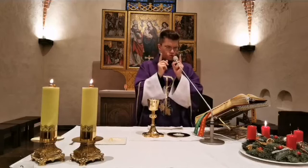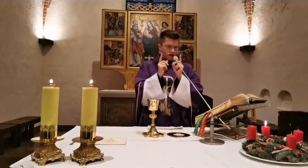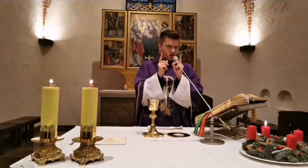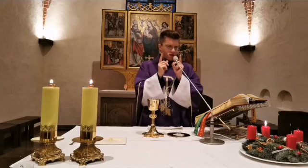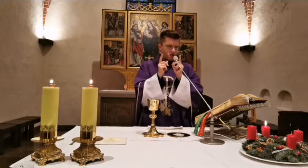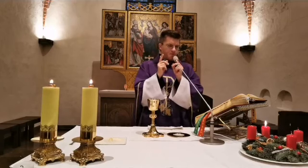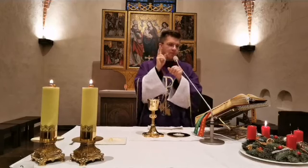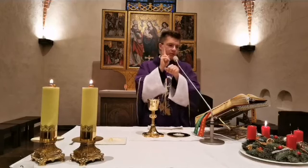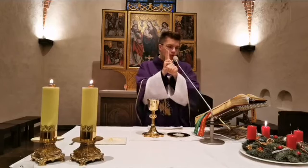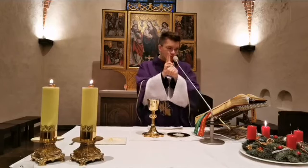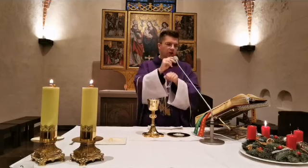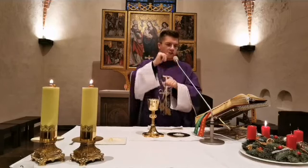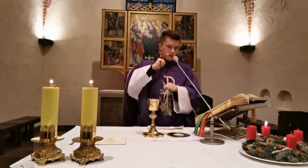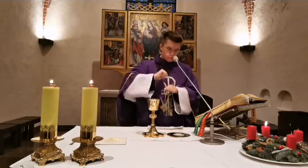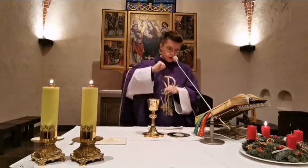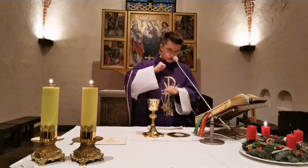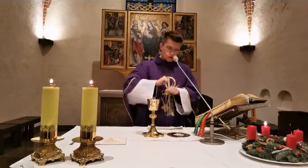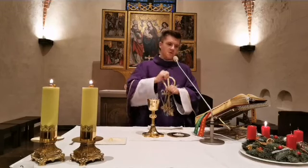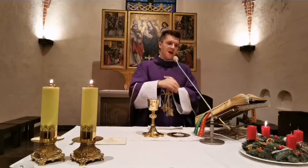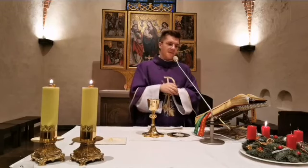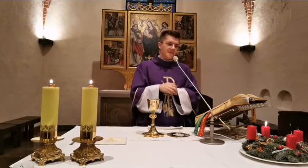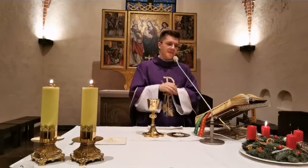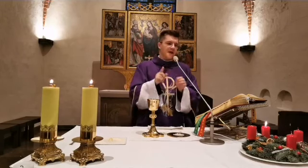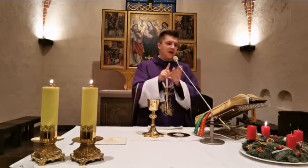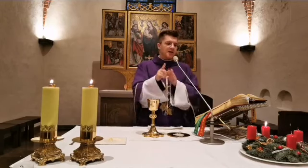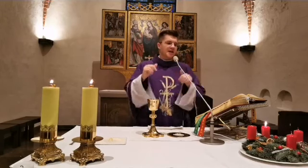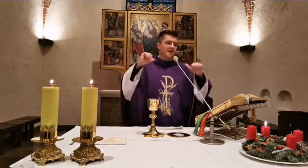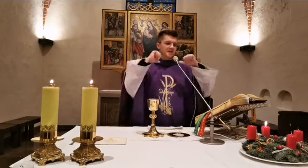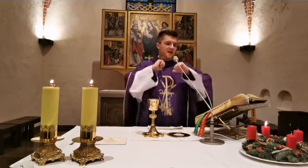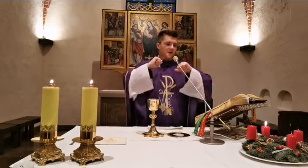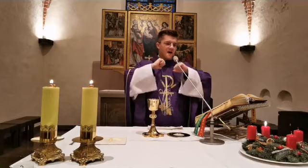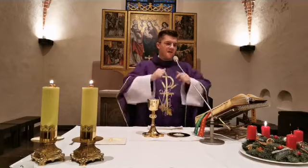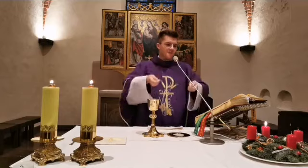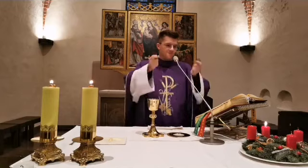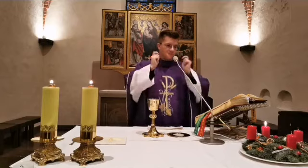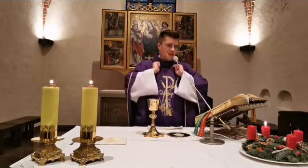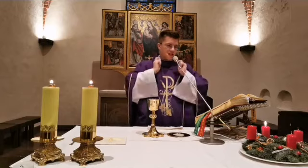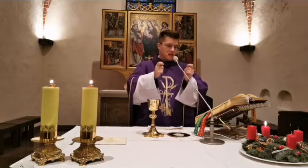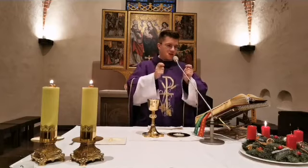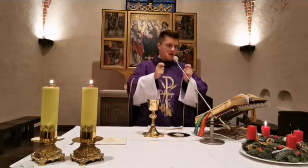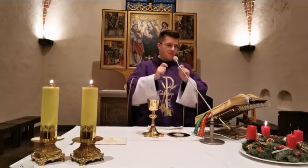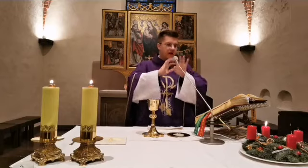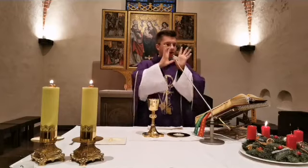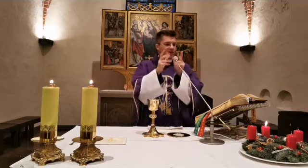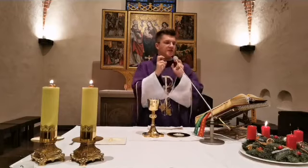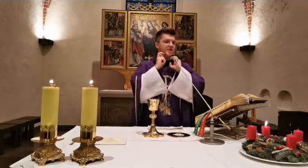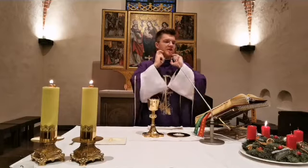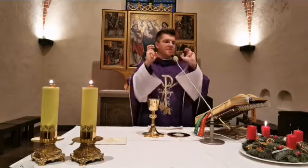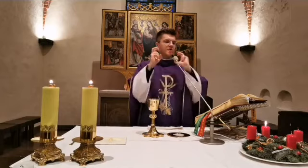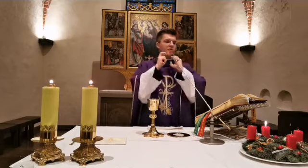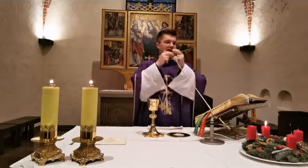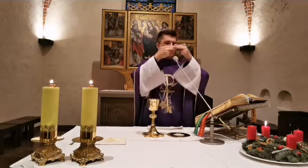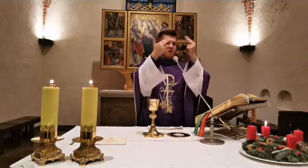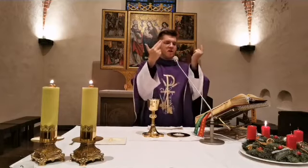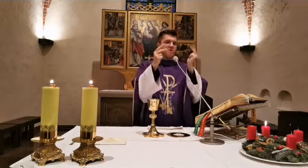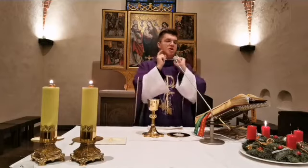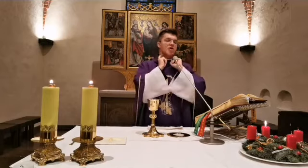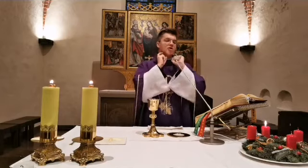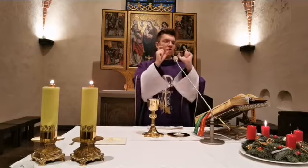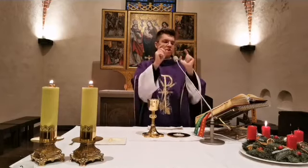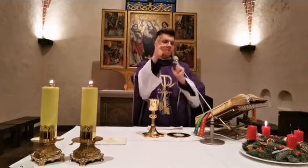których czuwając z ufnością oczekujemy. Dlatego z aniołami i archaniołami i z wszystkimi